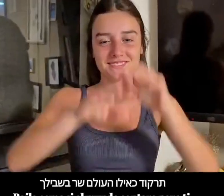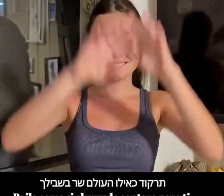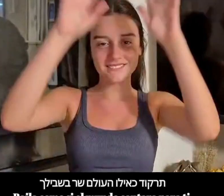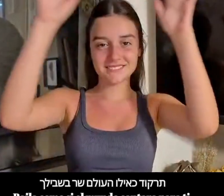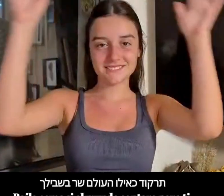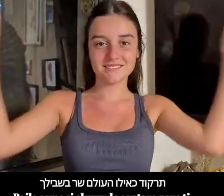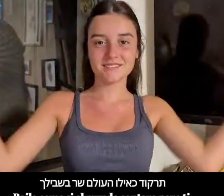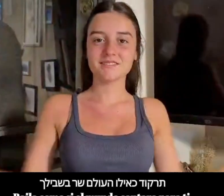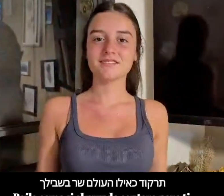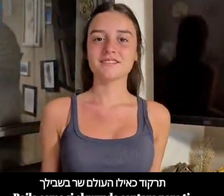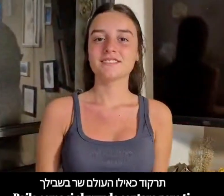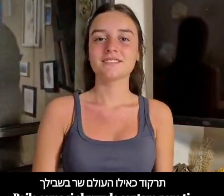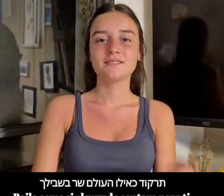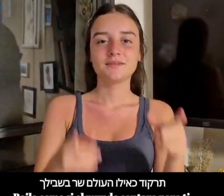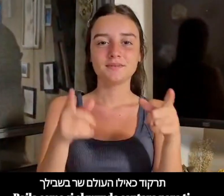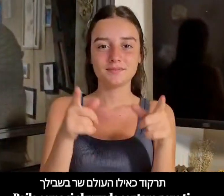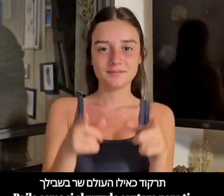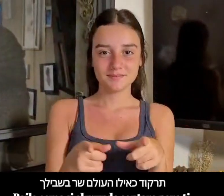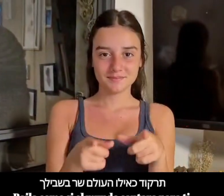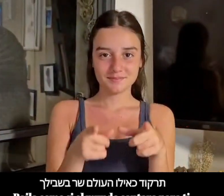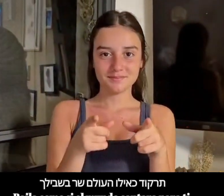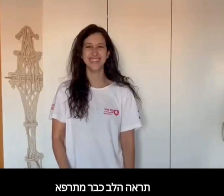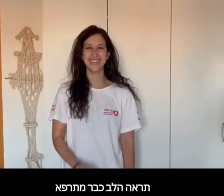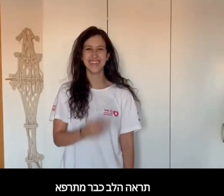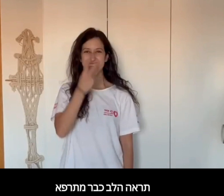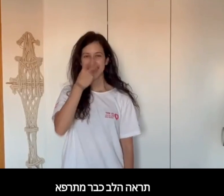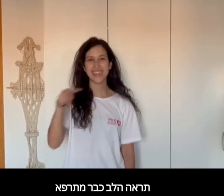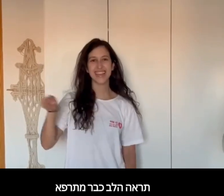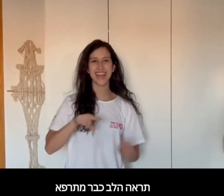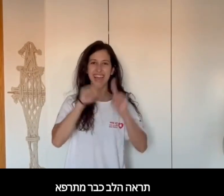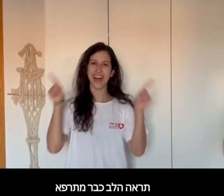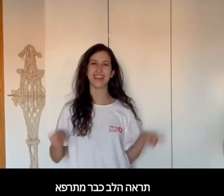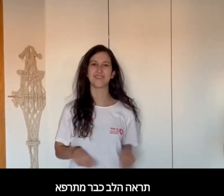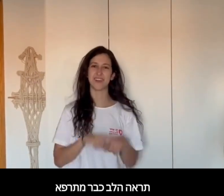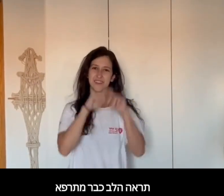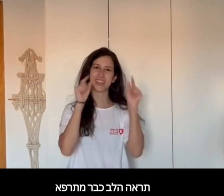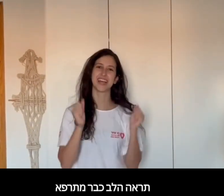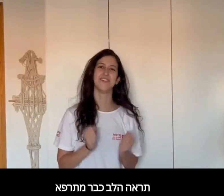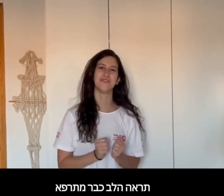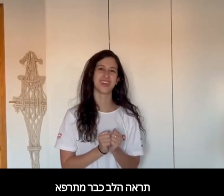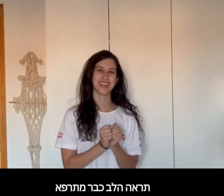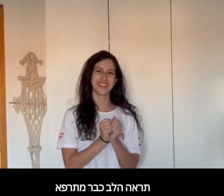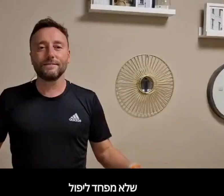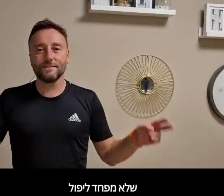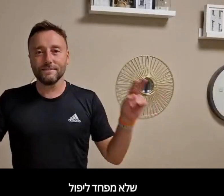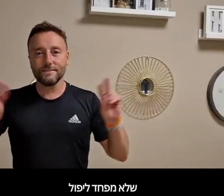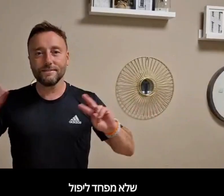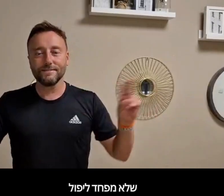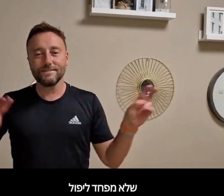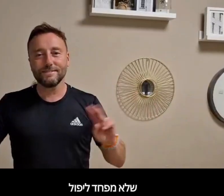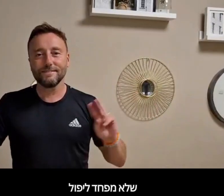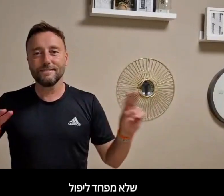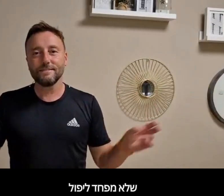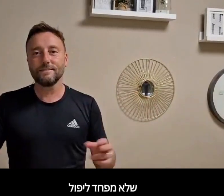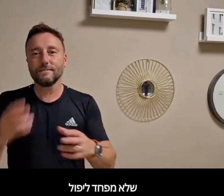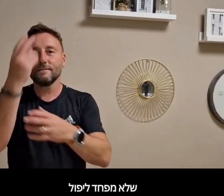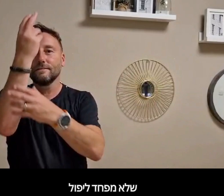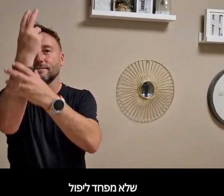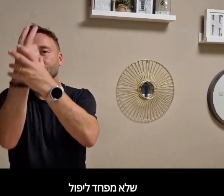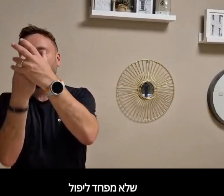תרקוד כאילו העולם שר בשבילך, תראה הלב כבר מתרפא. ורק אל תפחד